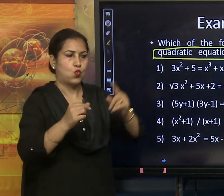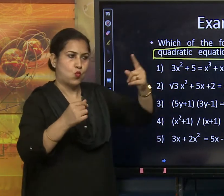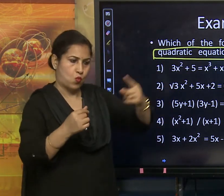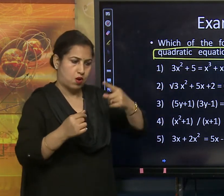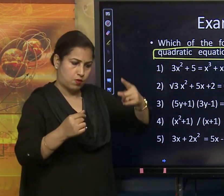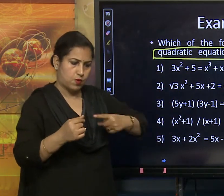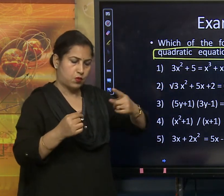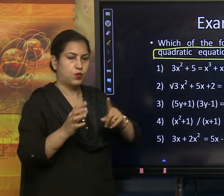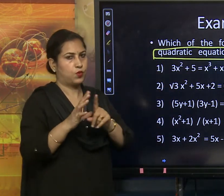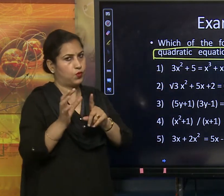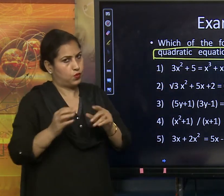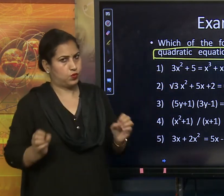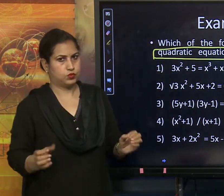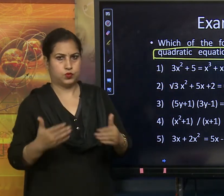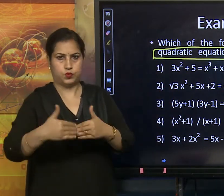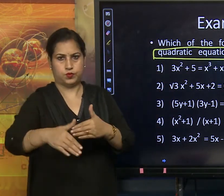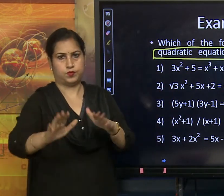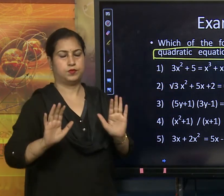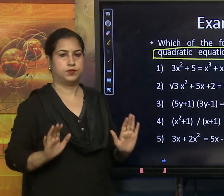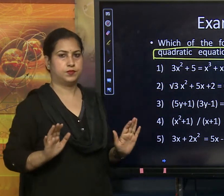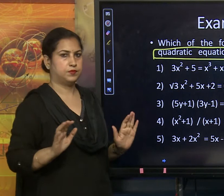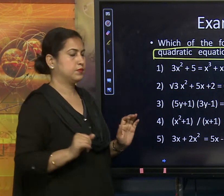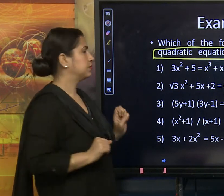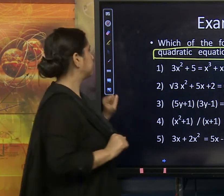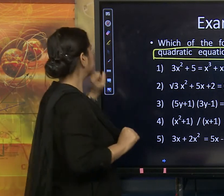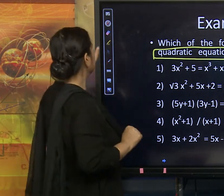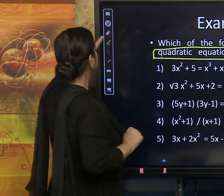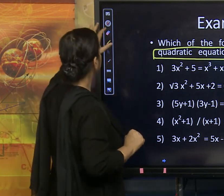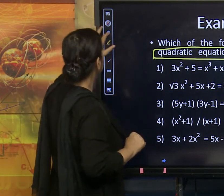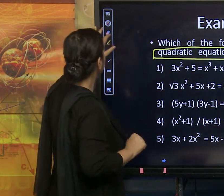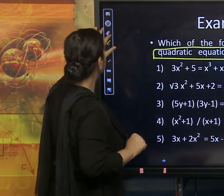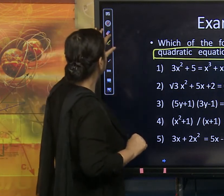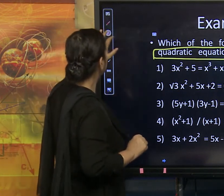तो हम बारी बारी से हर एक एक इक्वेशन को करेंगे।